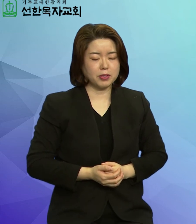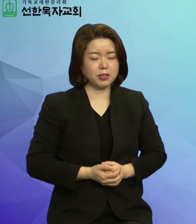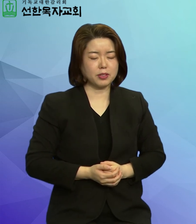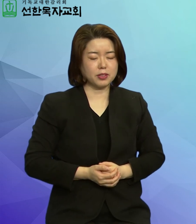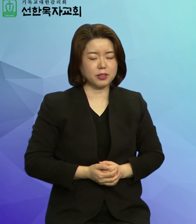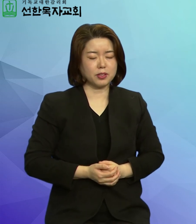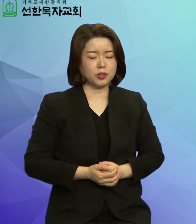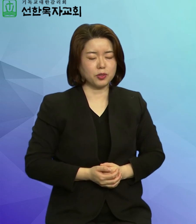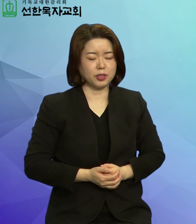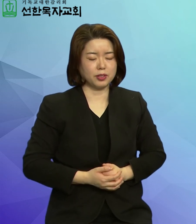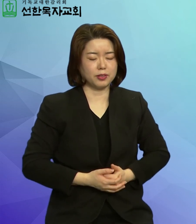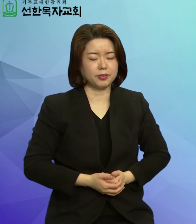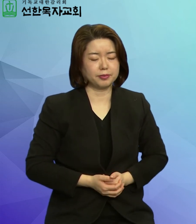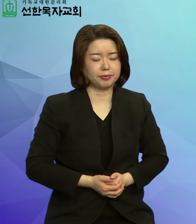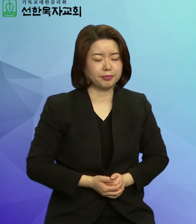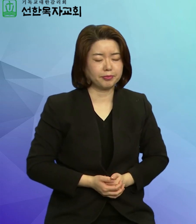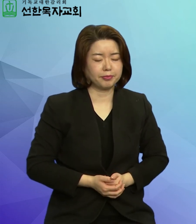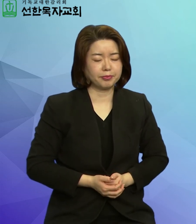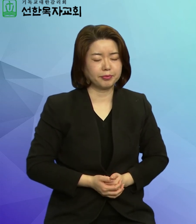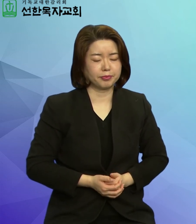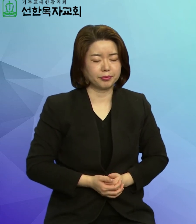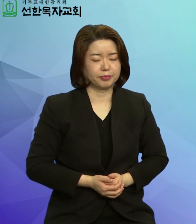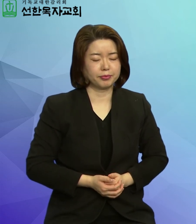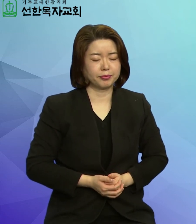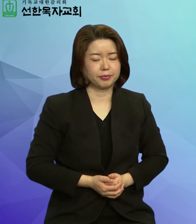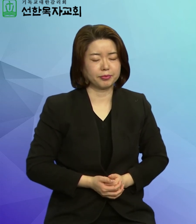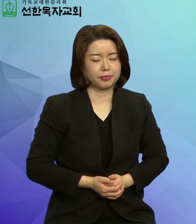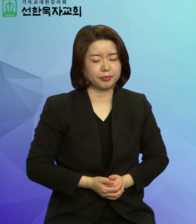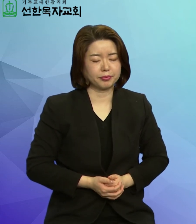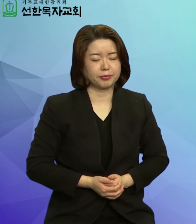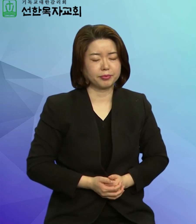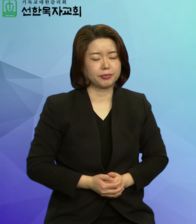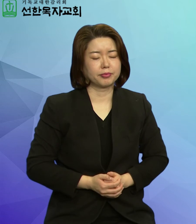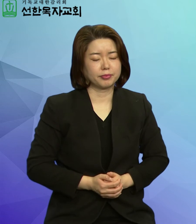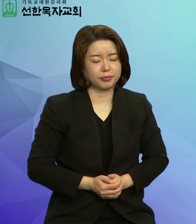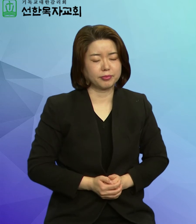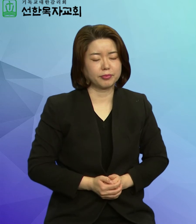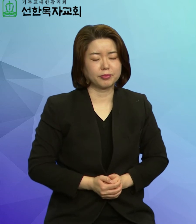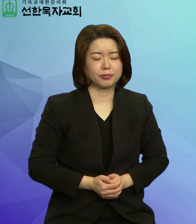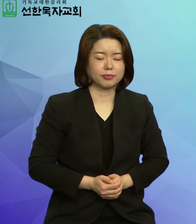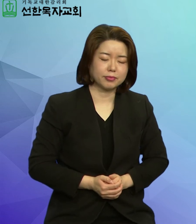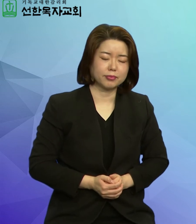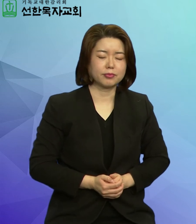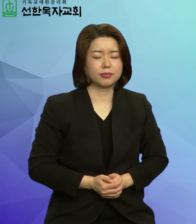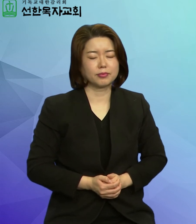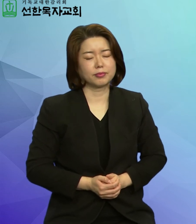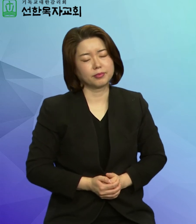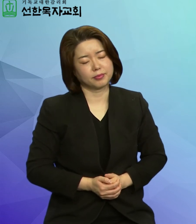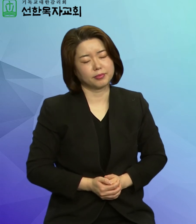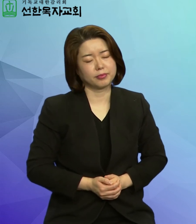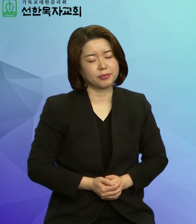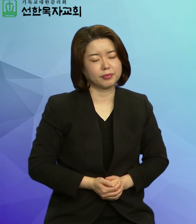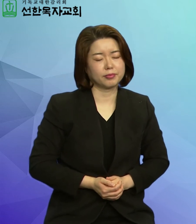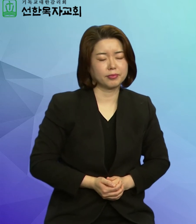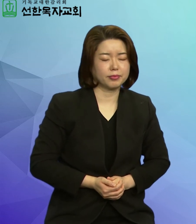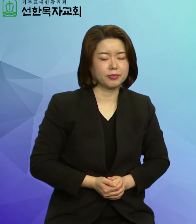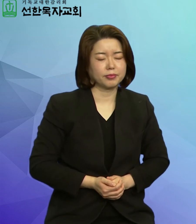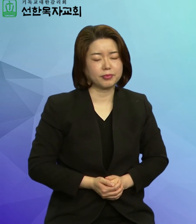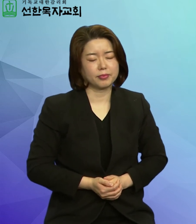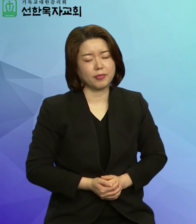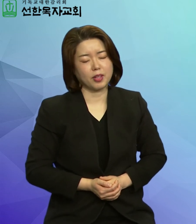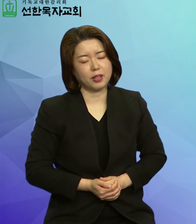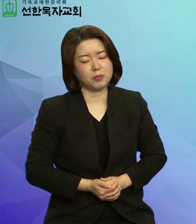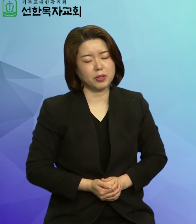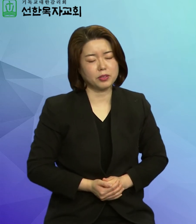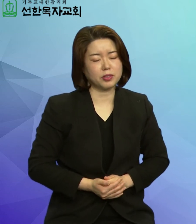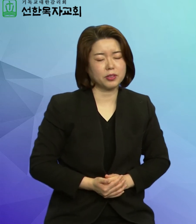하나님, 놀라우신 하나님의 은혜와 사랑에 감사드립니다. 하나님의 역사하심을 찬양합니다. 참으로